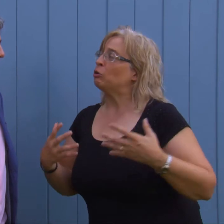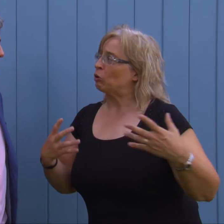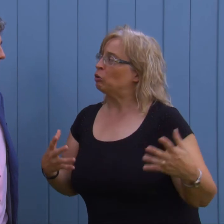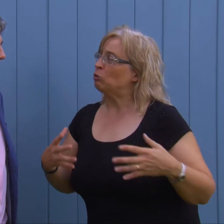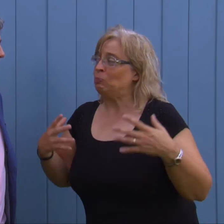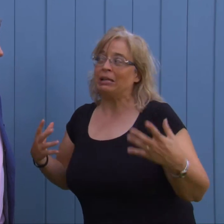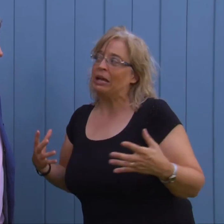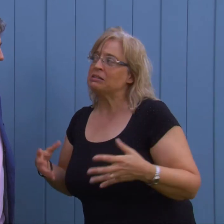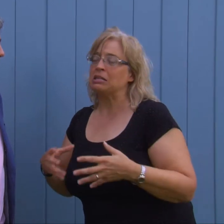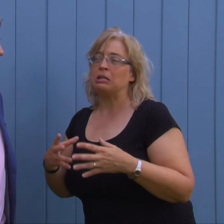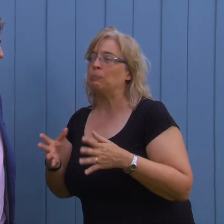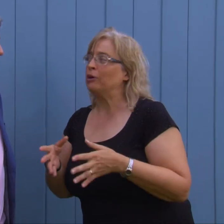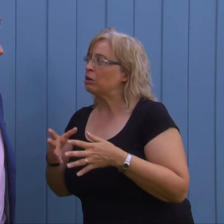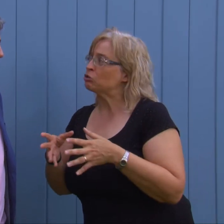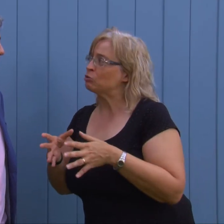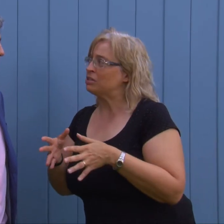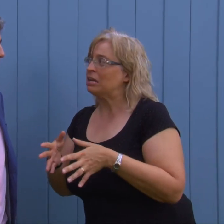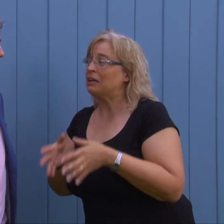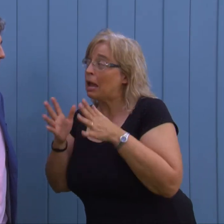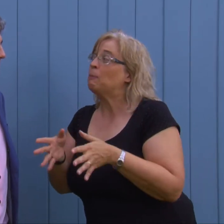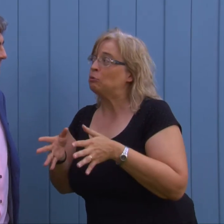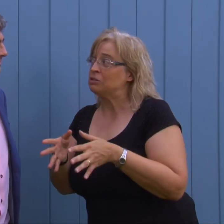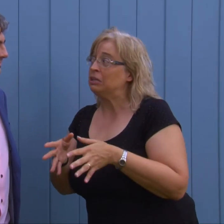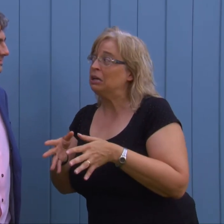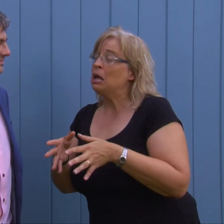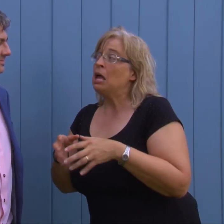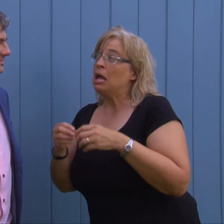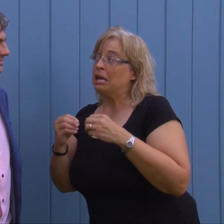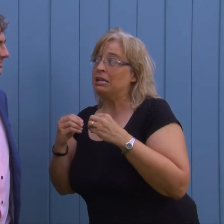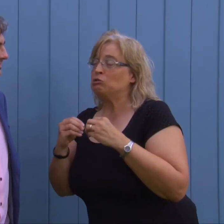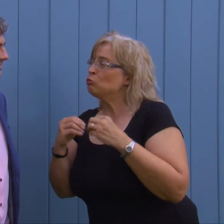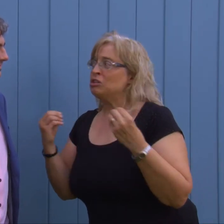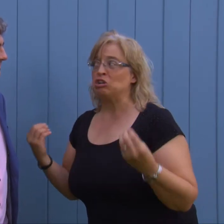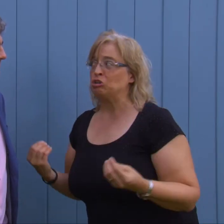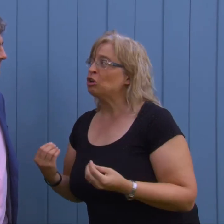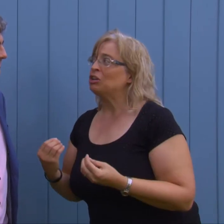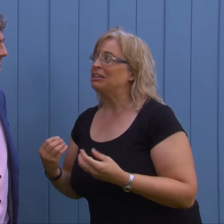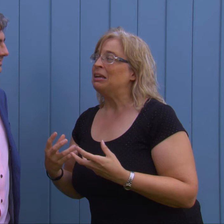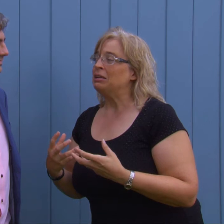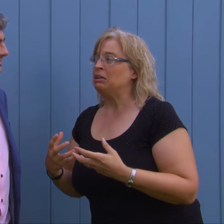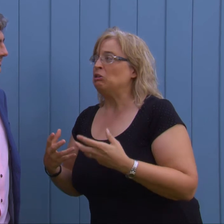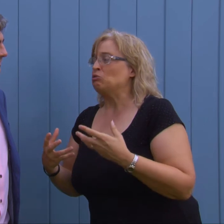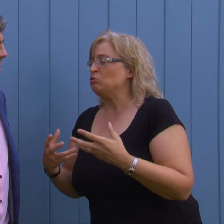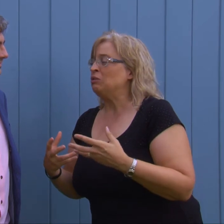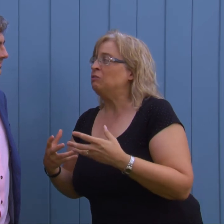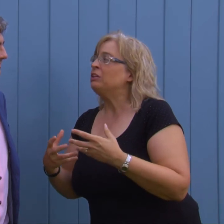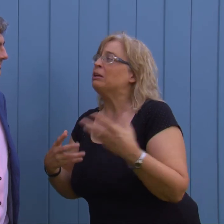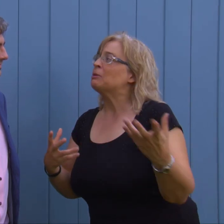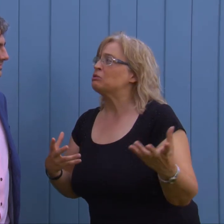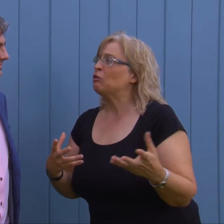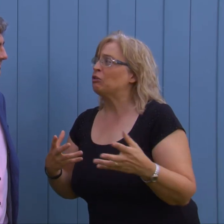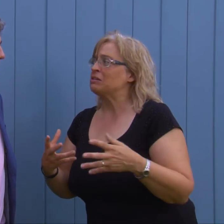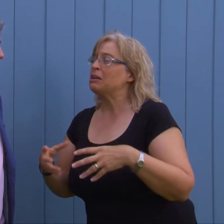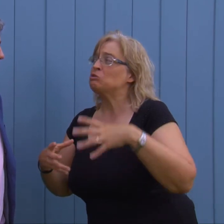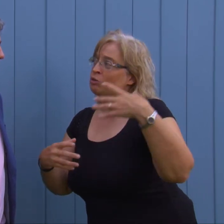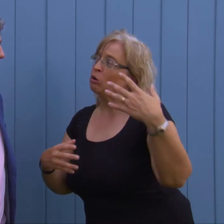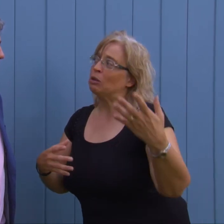leur culte bilingue. Ce n'était pas quelque chose qui a été imposé. Et tous ces jeunes qui ont suivi l'immersion française ou qui ont des